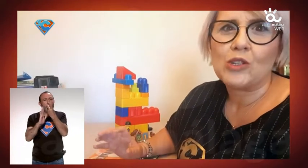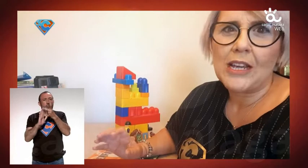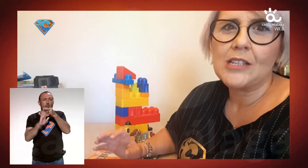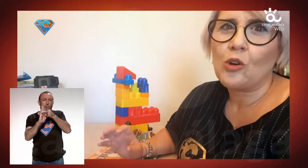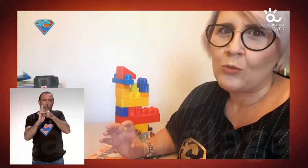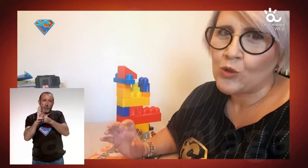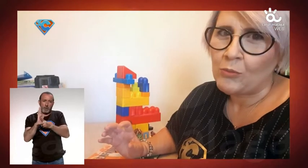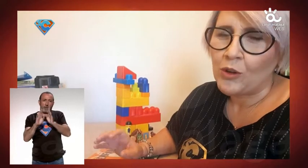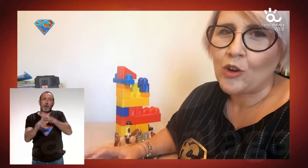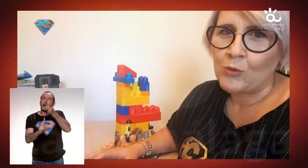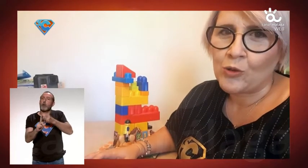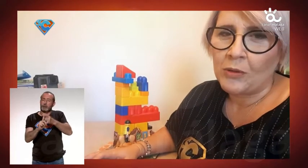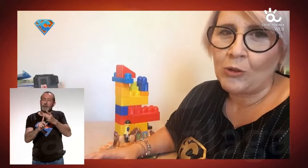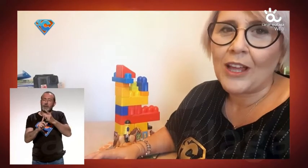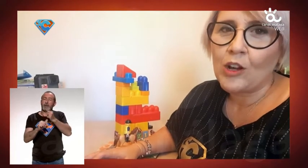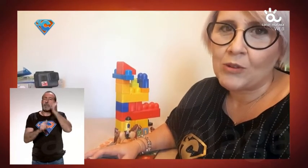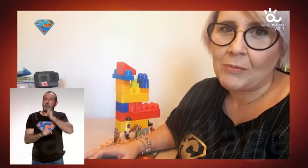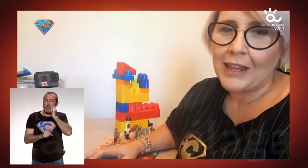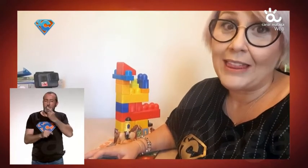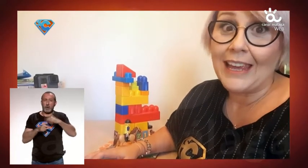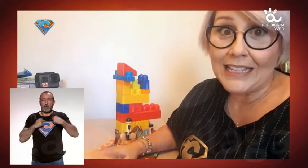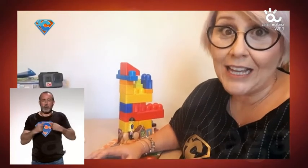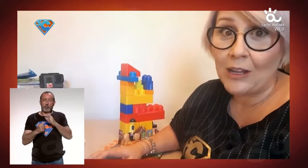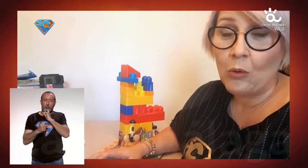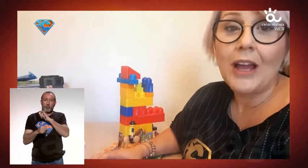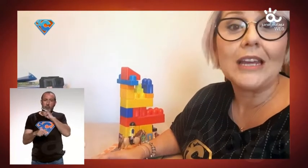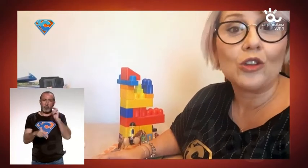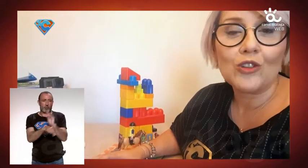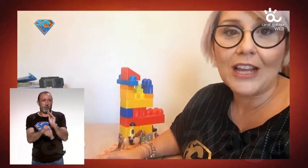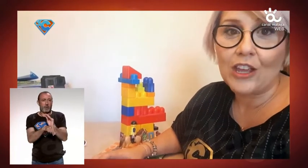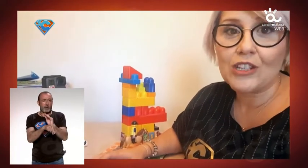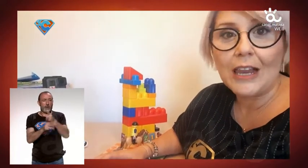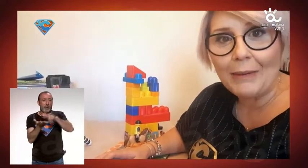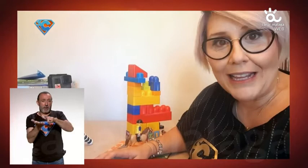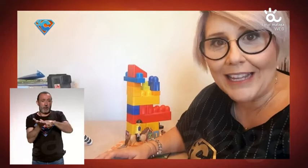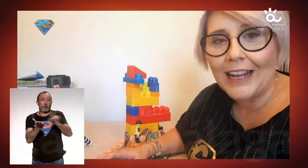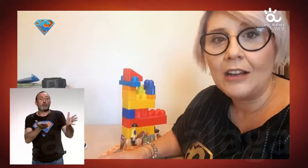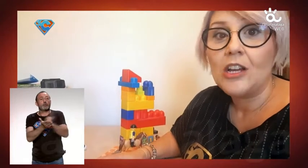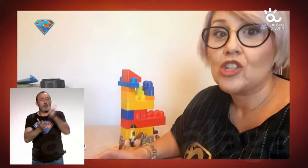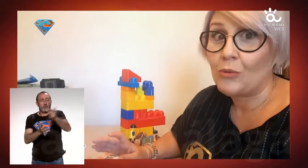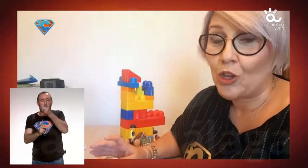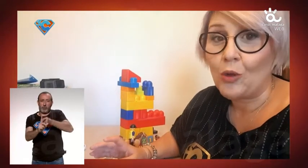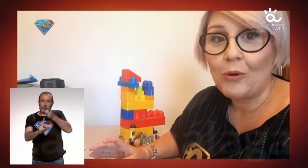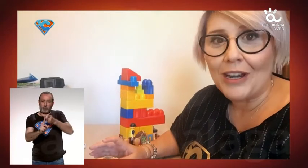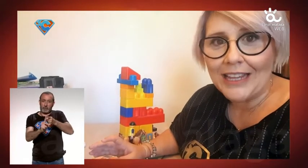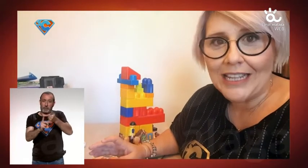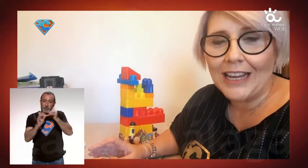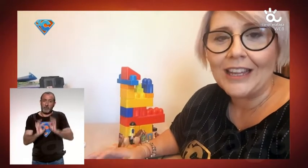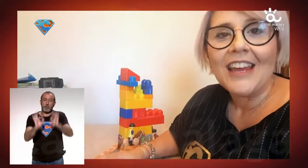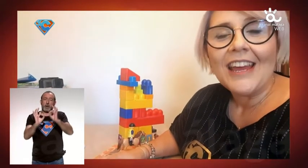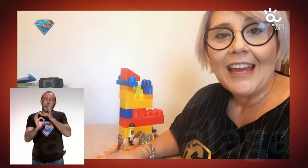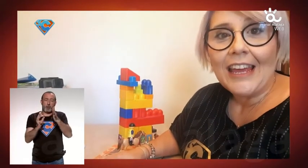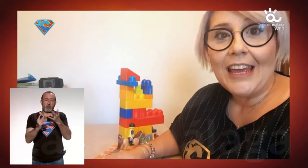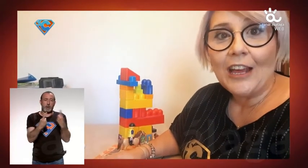que la uséis con mucho amor y con mucho mimo, tal y como se merece esta lengua y todos aquellos que la practican, sobre todo por